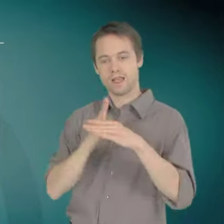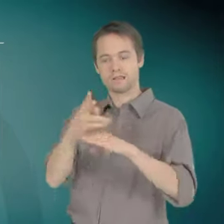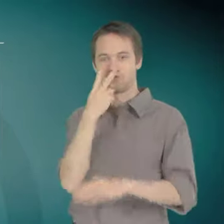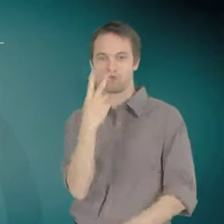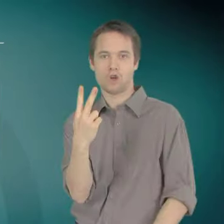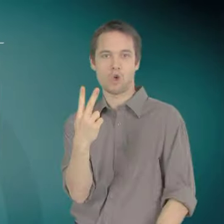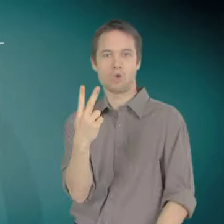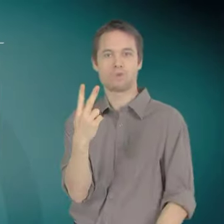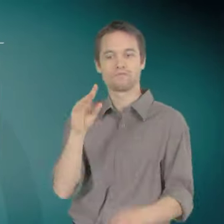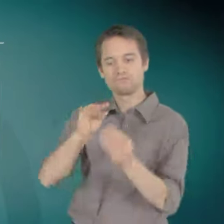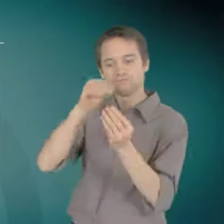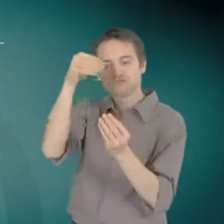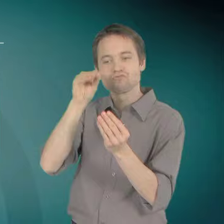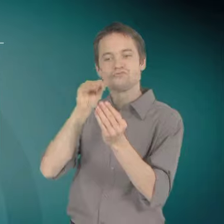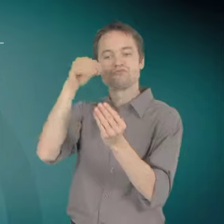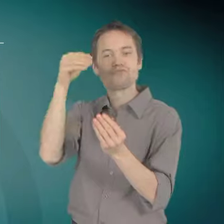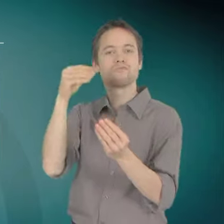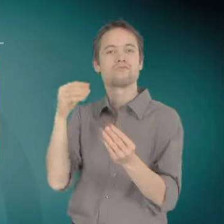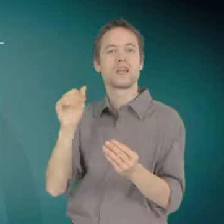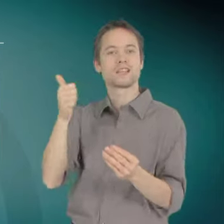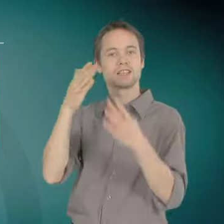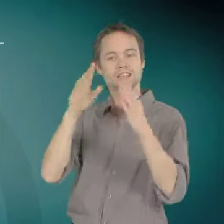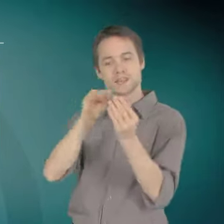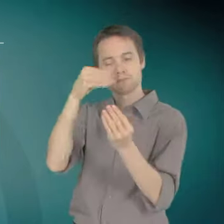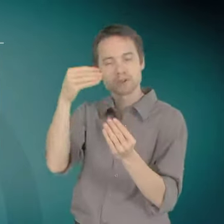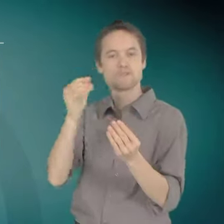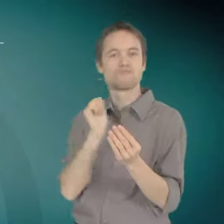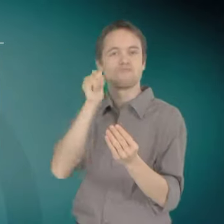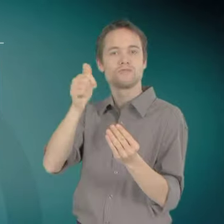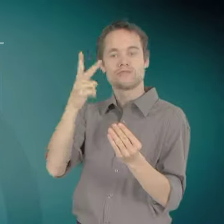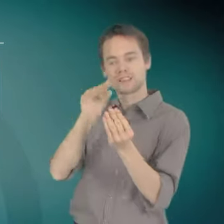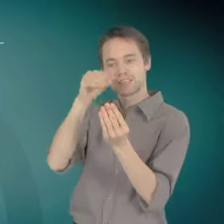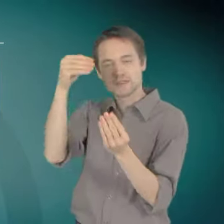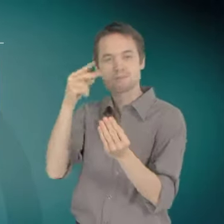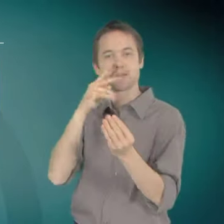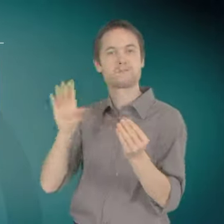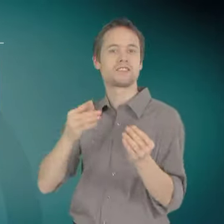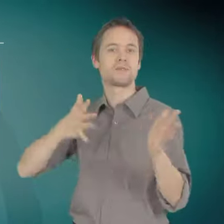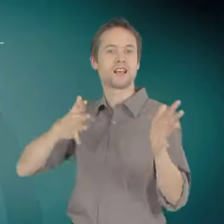tag im internet ein kalendertürchen öffnen und die gebärden videos schauen